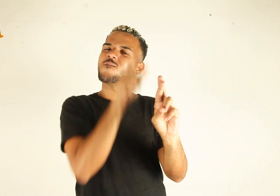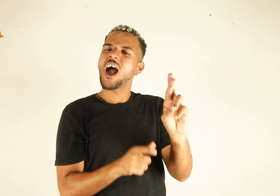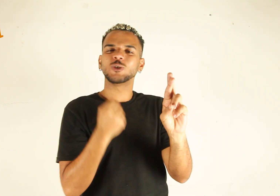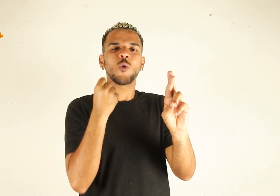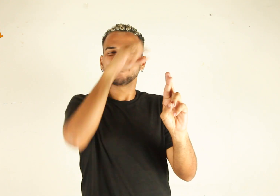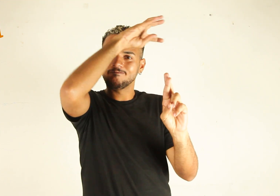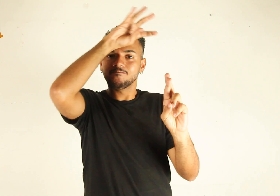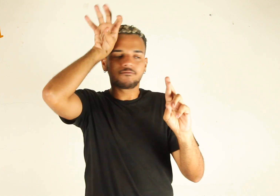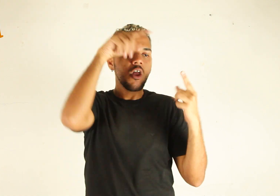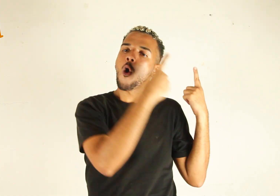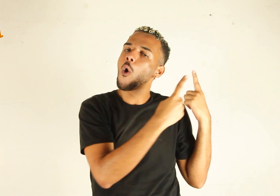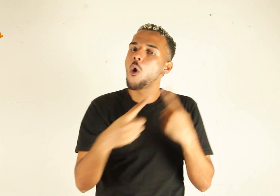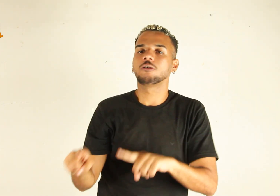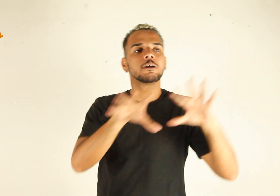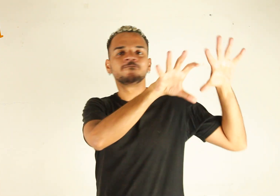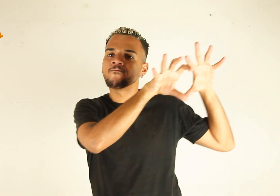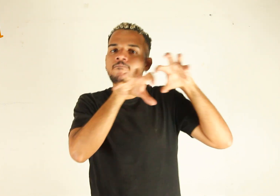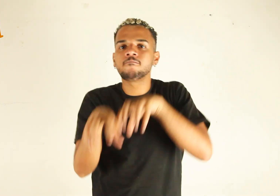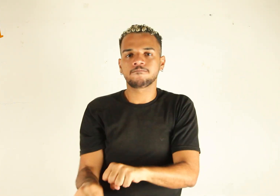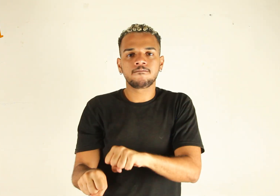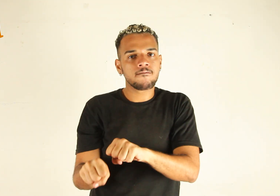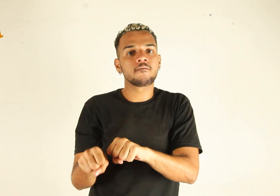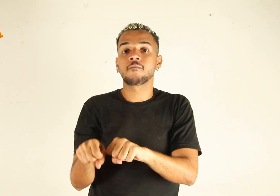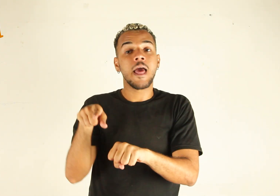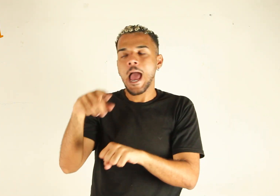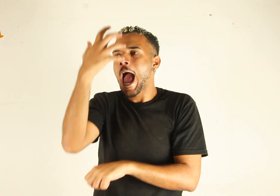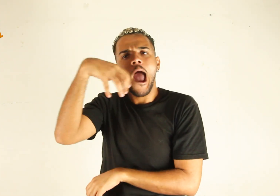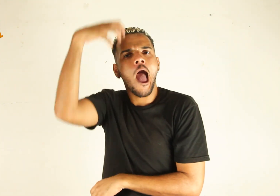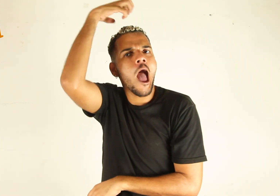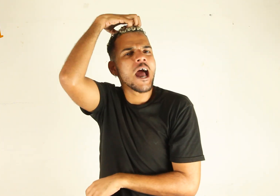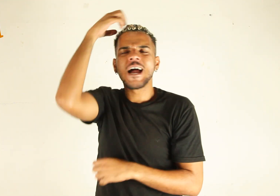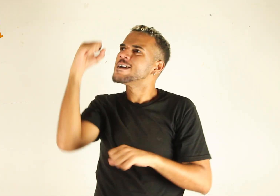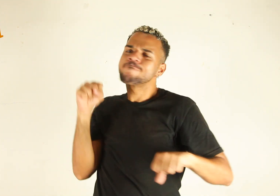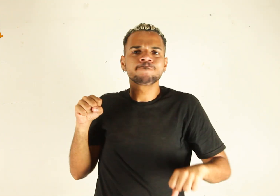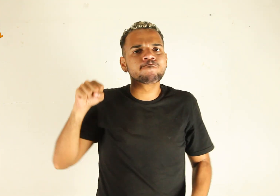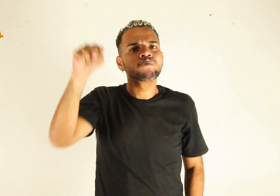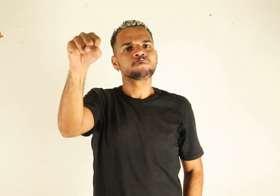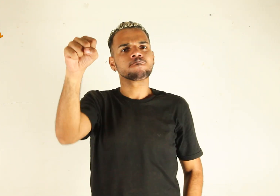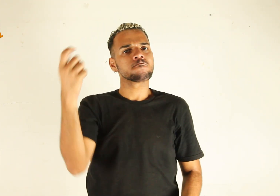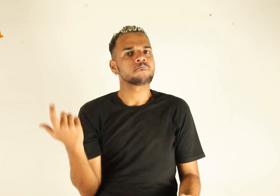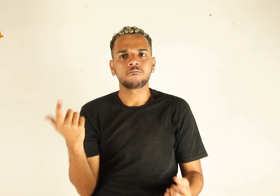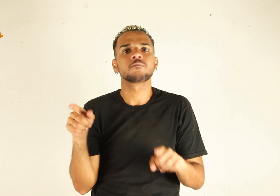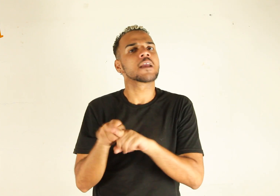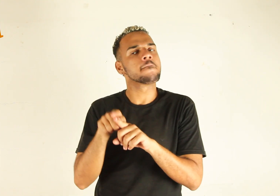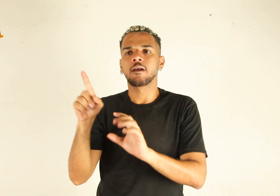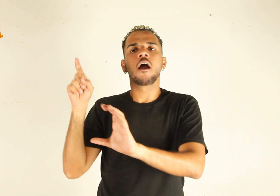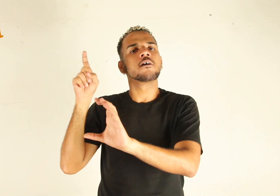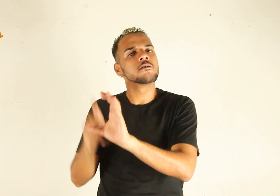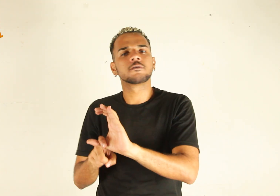década de 1990, surgiu em Angola movimentos que tomaram Ginga como exemplo de resistência